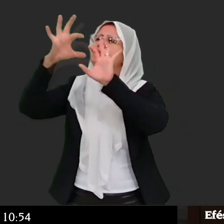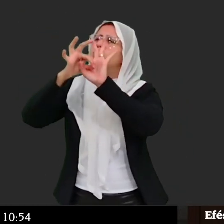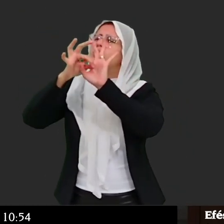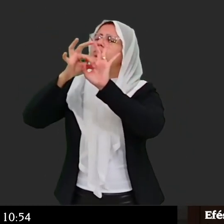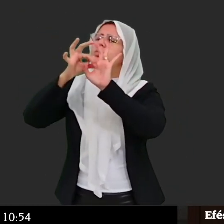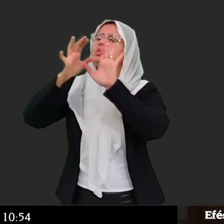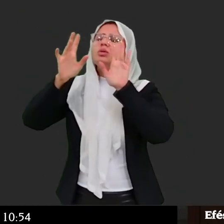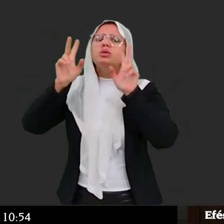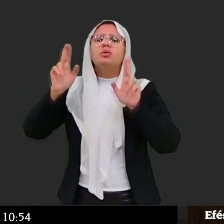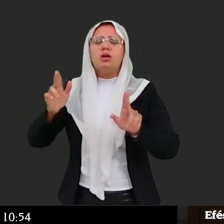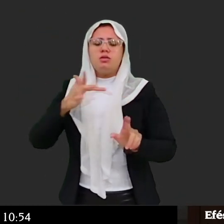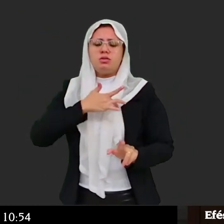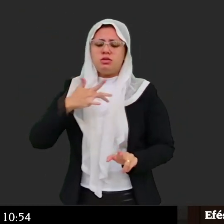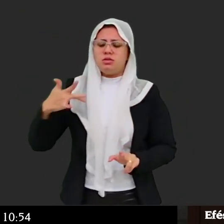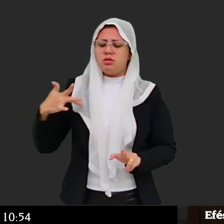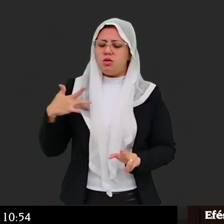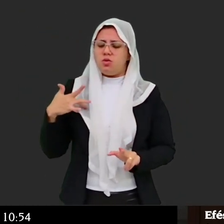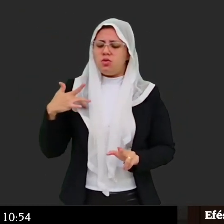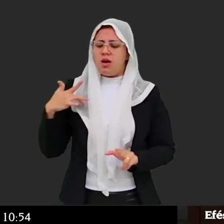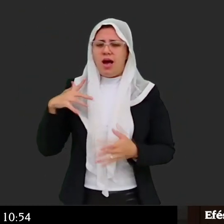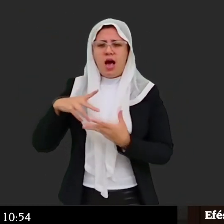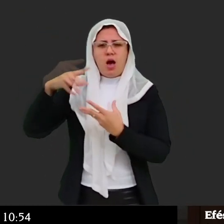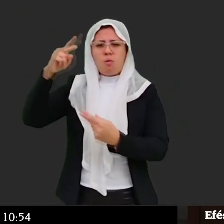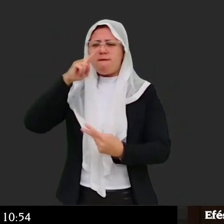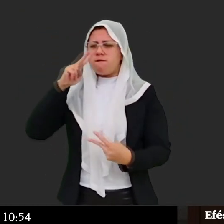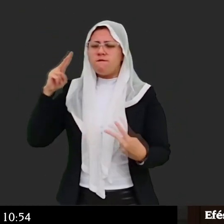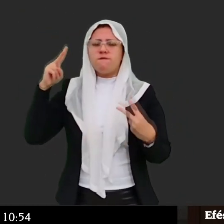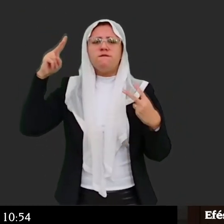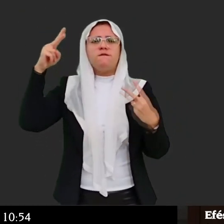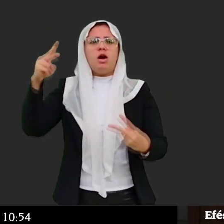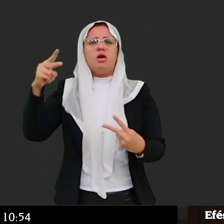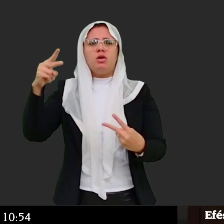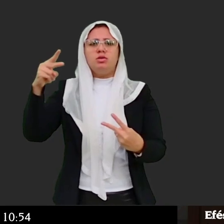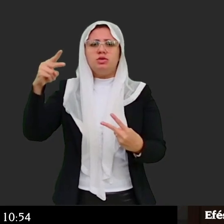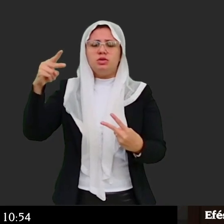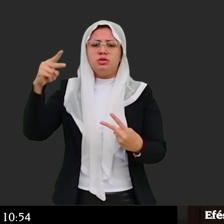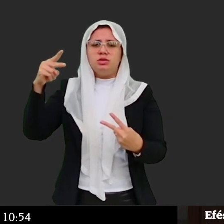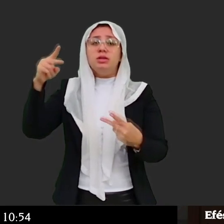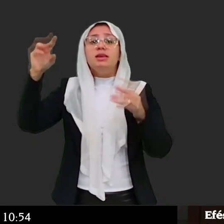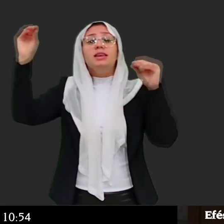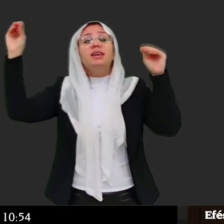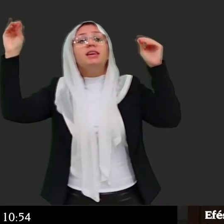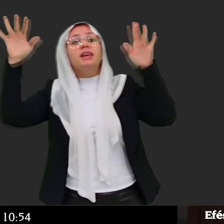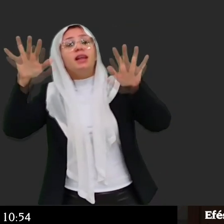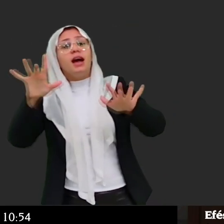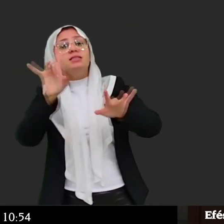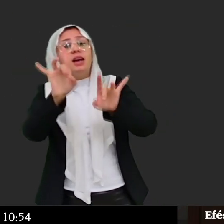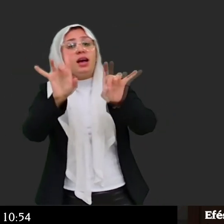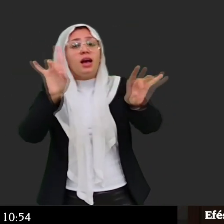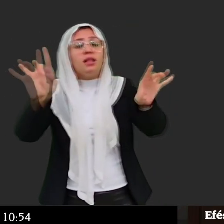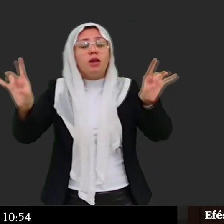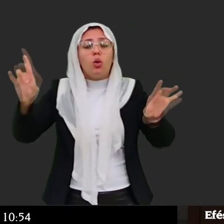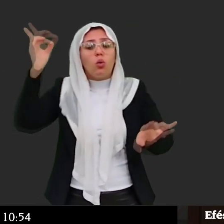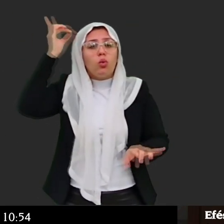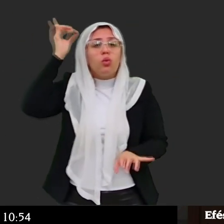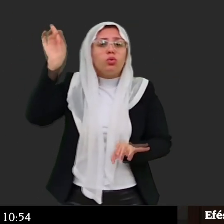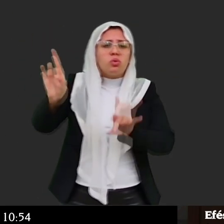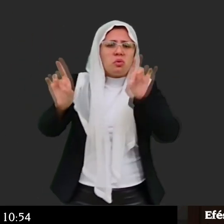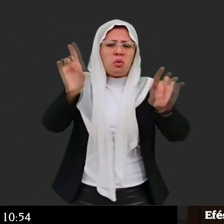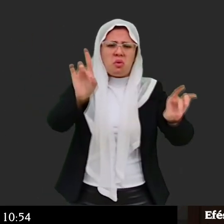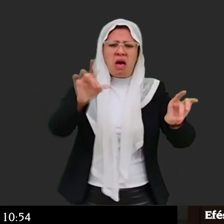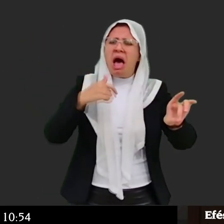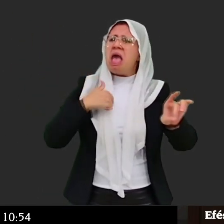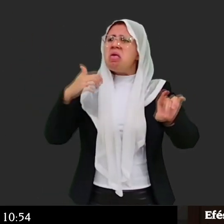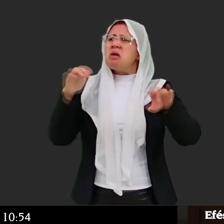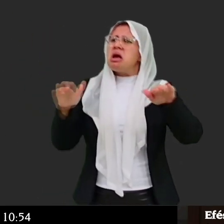espiritual, contentando-nos com o dom da graça que fez a cada um de nós, e nenhum querendo ser superior ao outro,